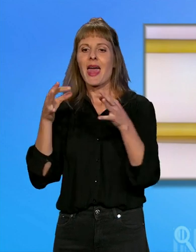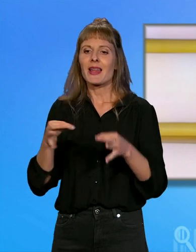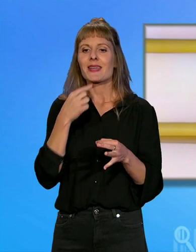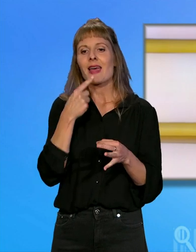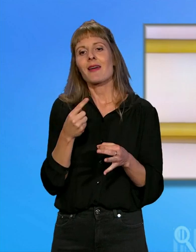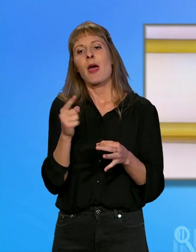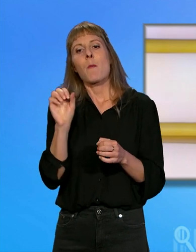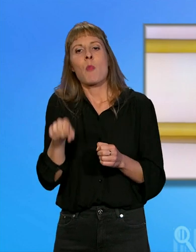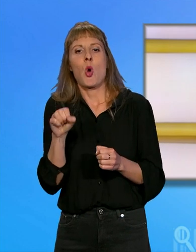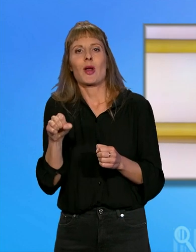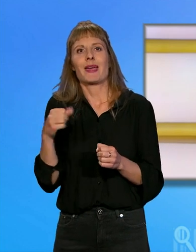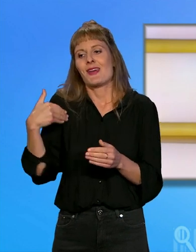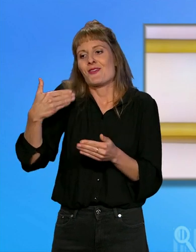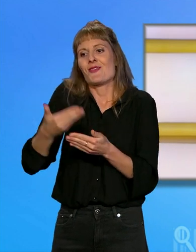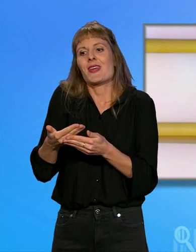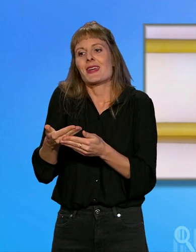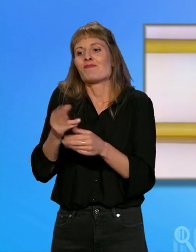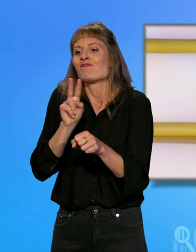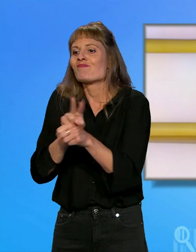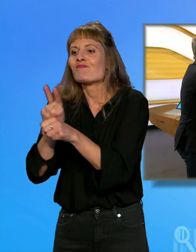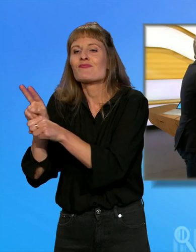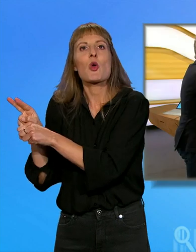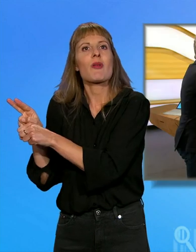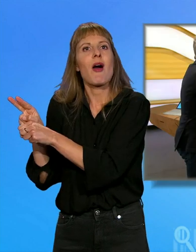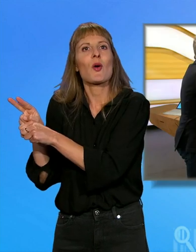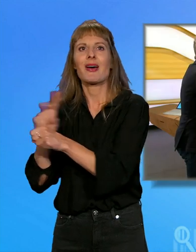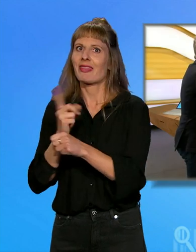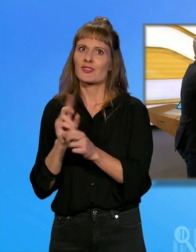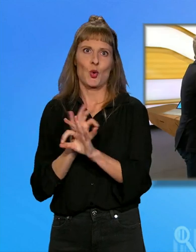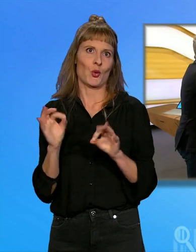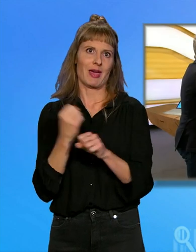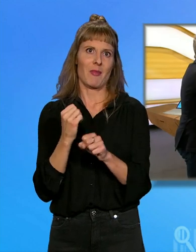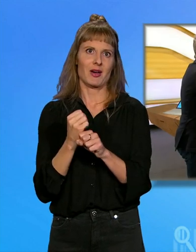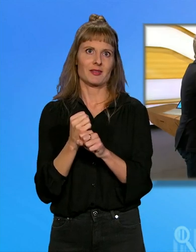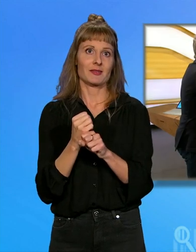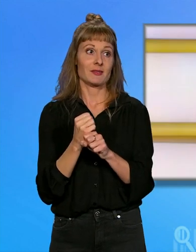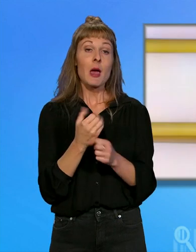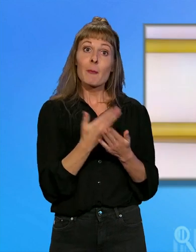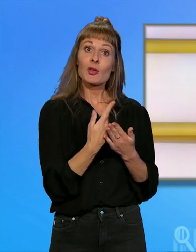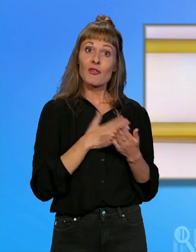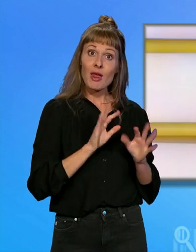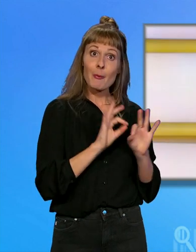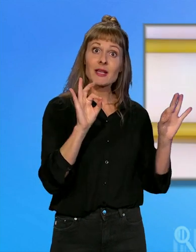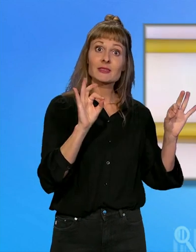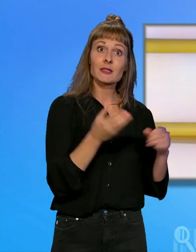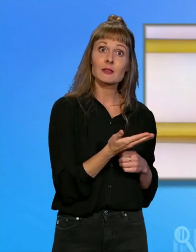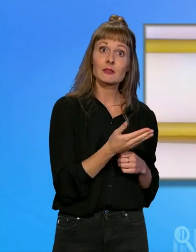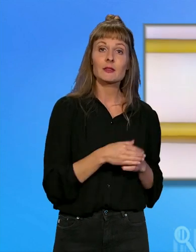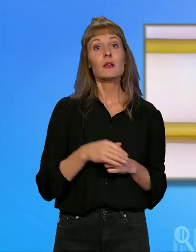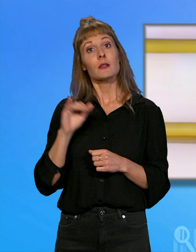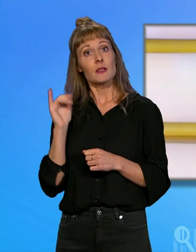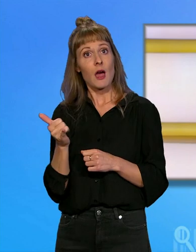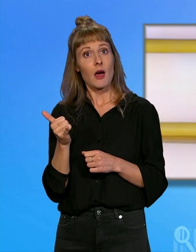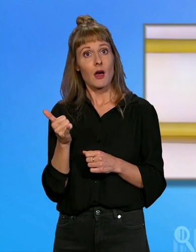so wahrgenommen, wie wir das mit heutiger Kenntnis auch wissen. Und jetzt wollt ihr es besser machen. Was konkret macht ihr? Konkret, und da war auch der